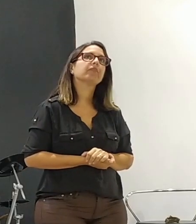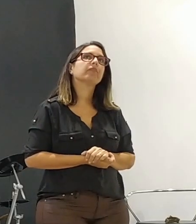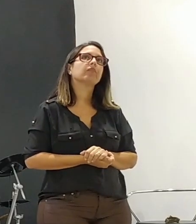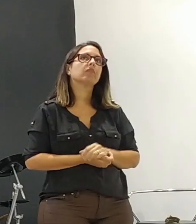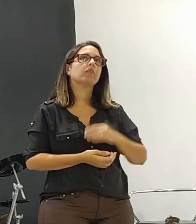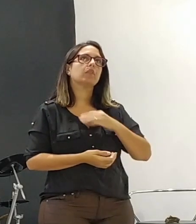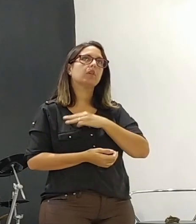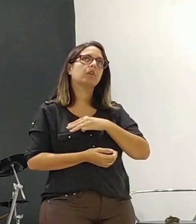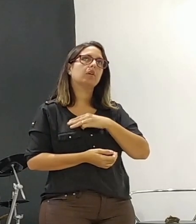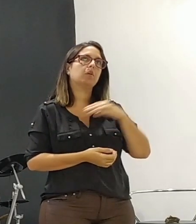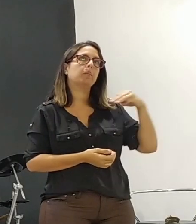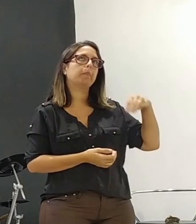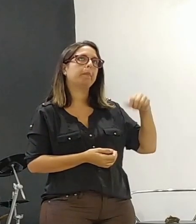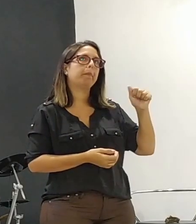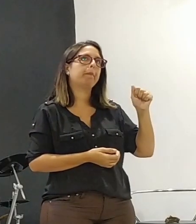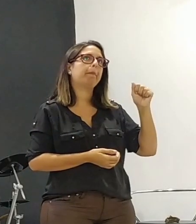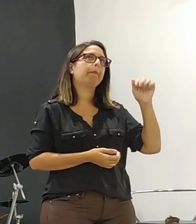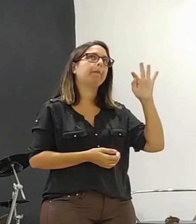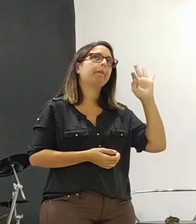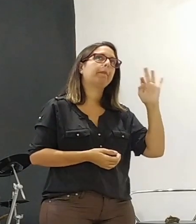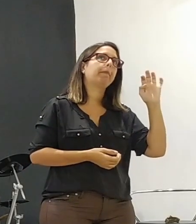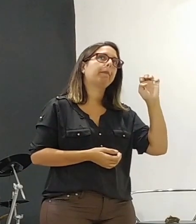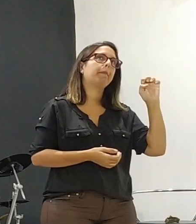Mateus 26,